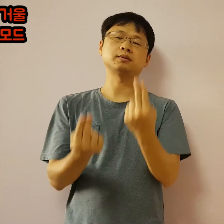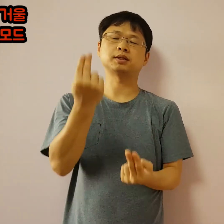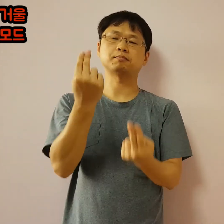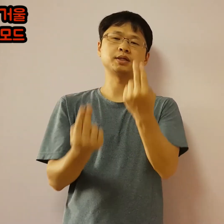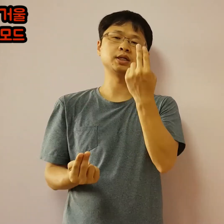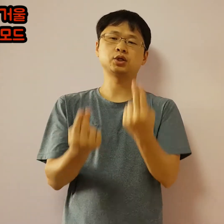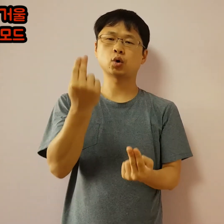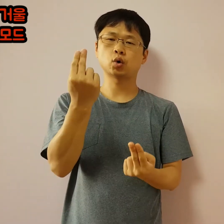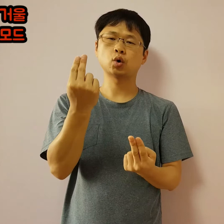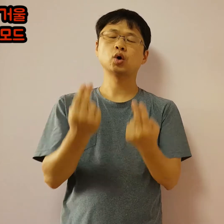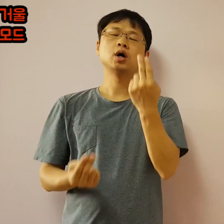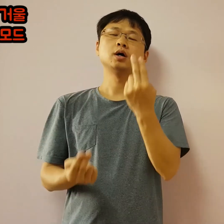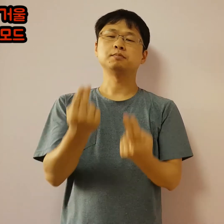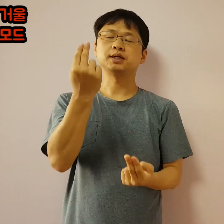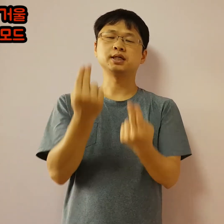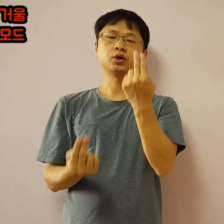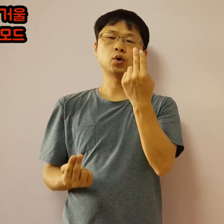됩니다. 비교. 비교,